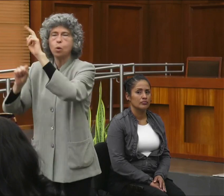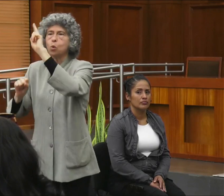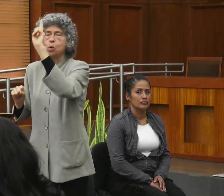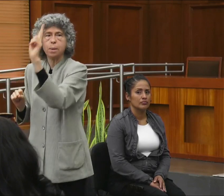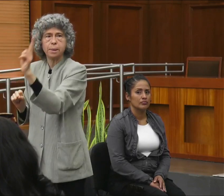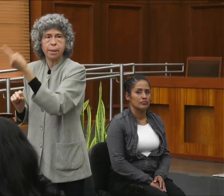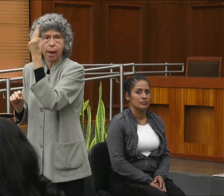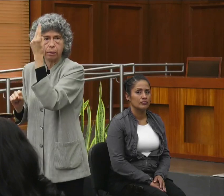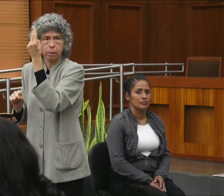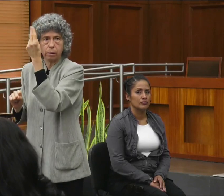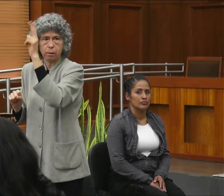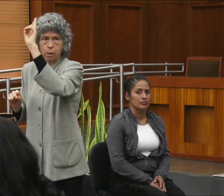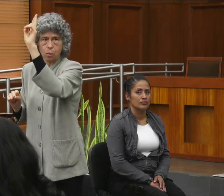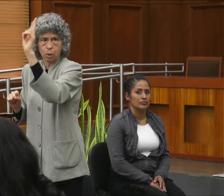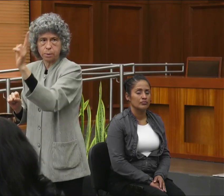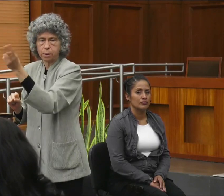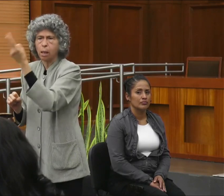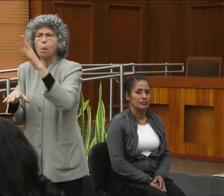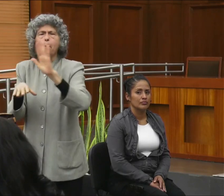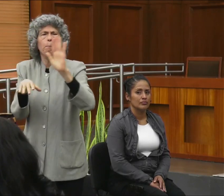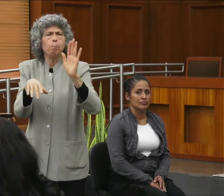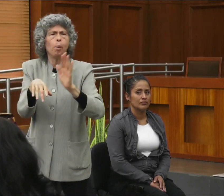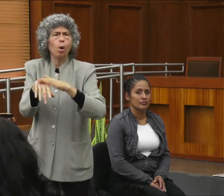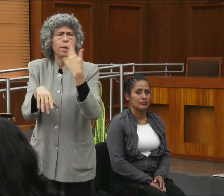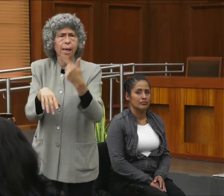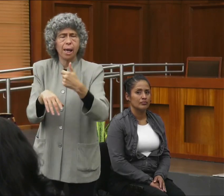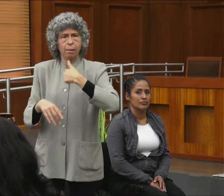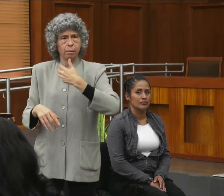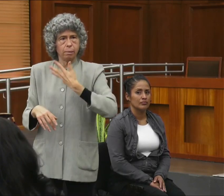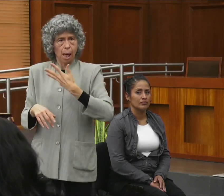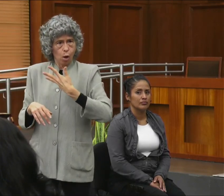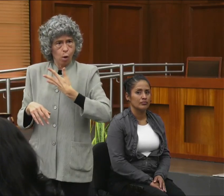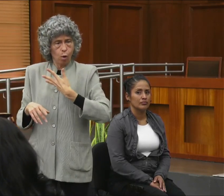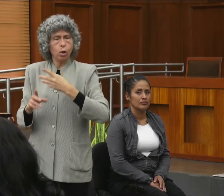sus objetivos, quizás llegar a la universidad.